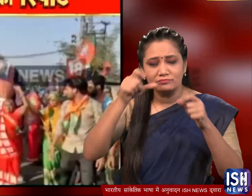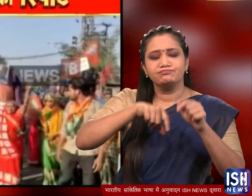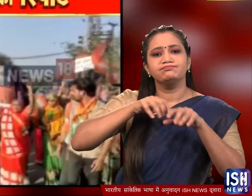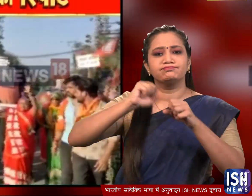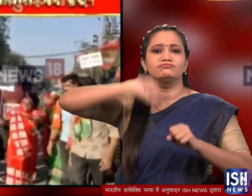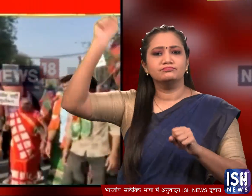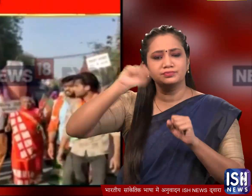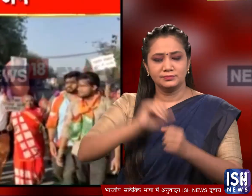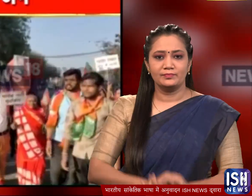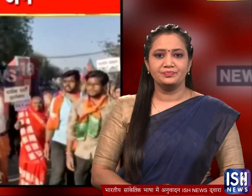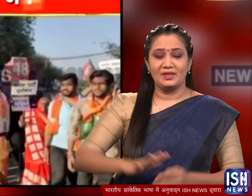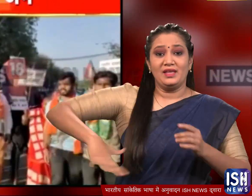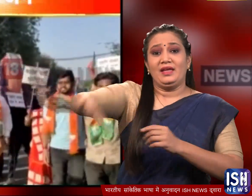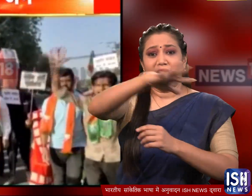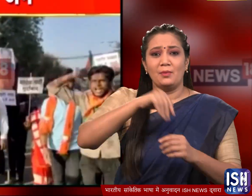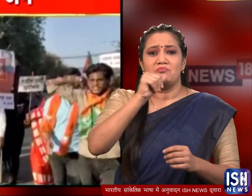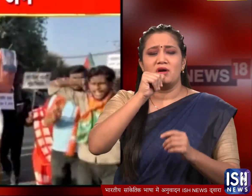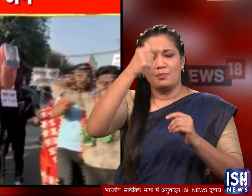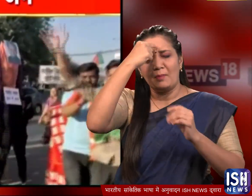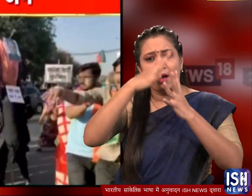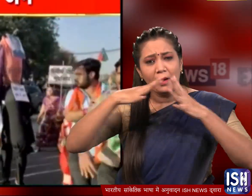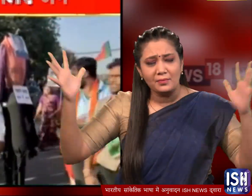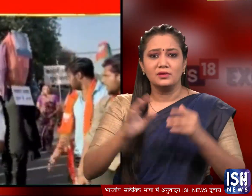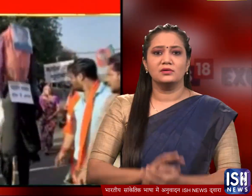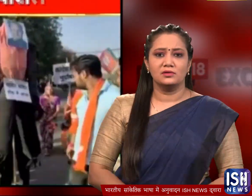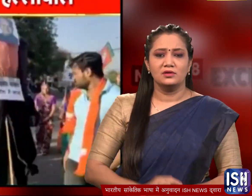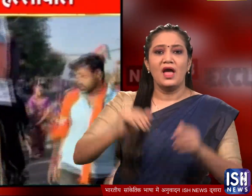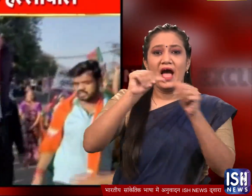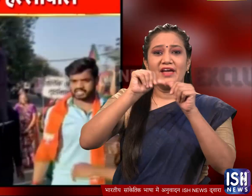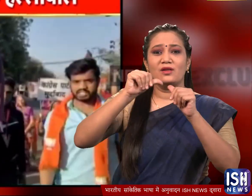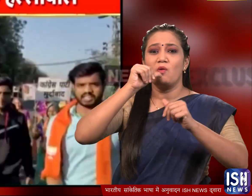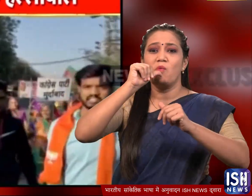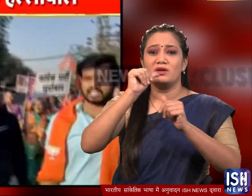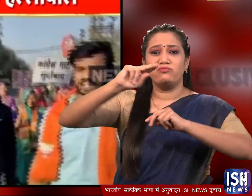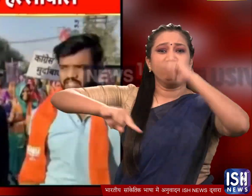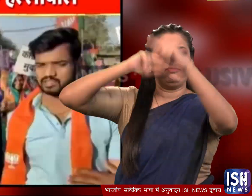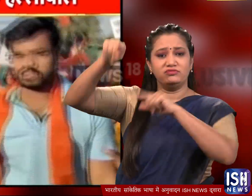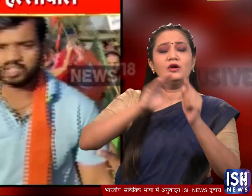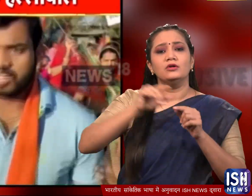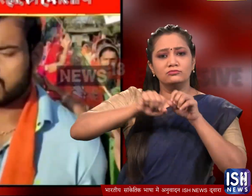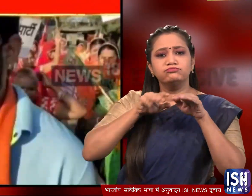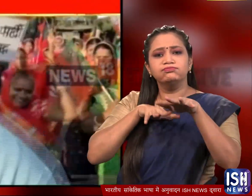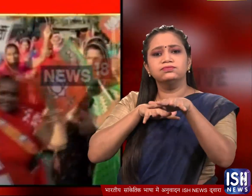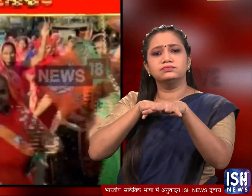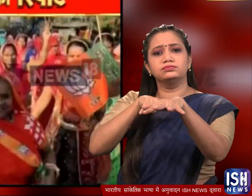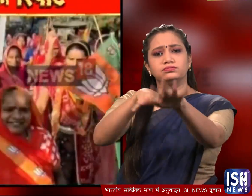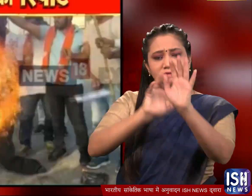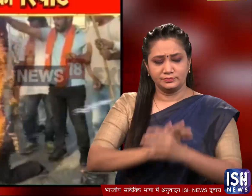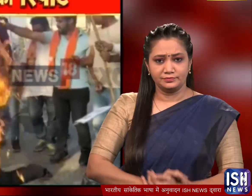उतरे। इलाके में पानी की बढ़ती समस्या के मुद्दे पर इन लोगों ने अकेलगढ़ वाटर ट्रीटमेंट प्लांट तक मार्च निकाला और